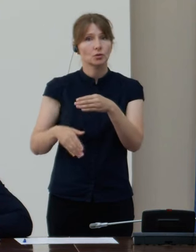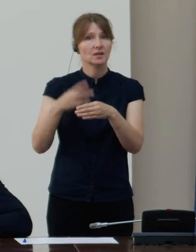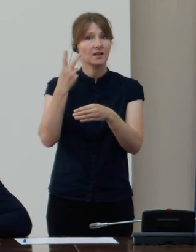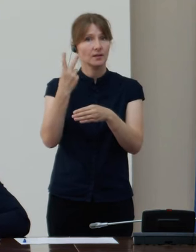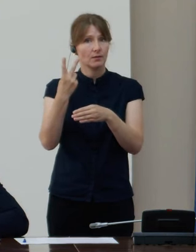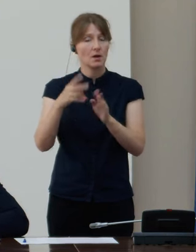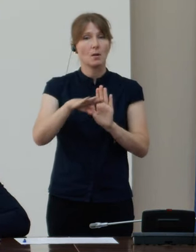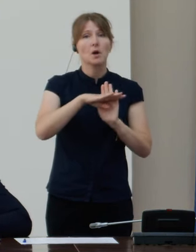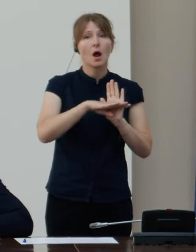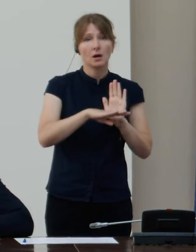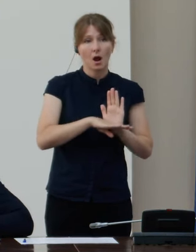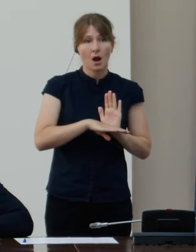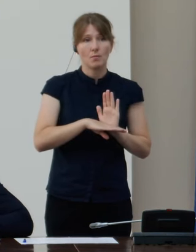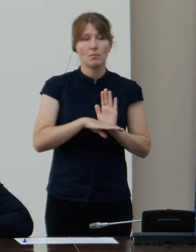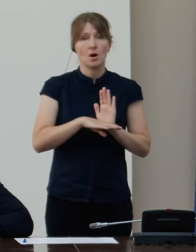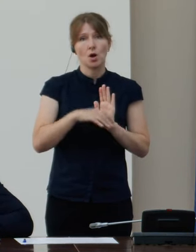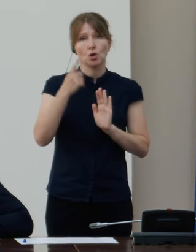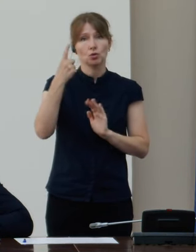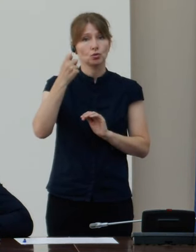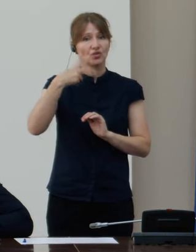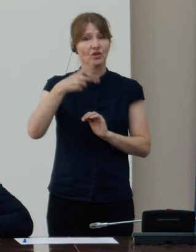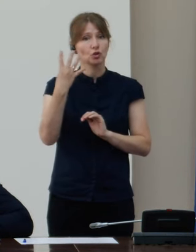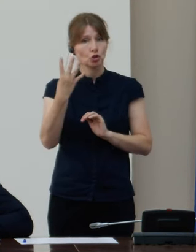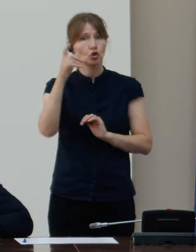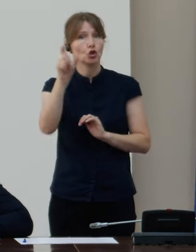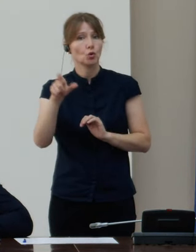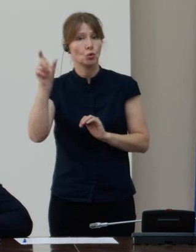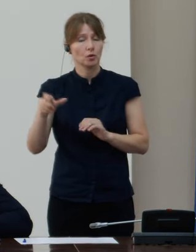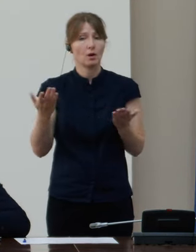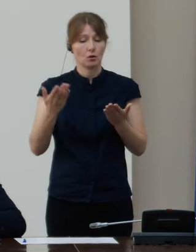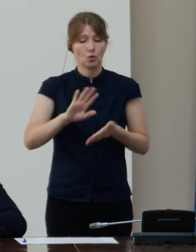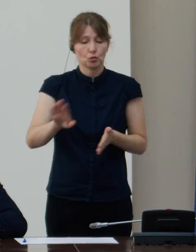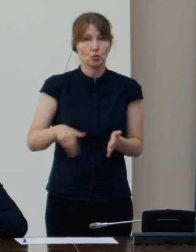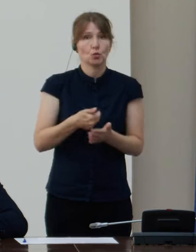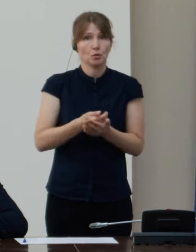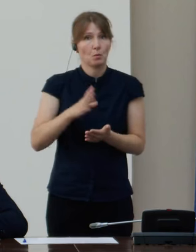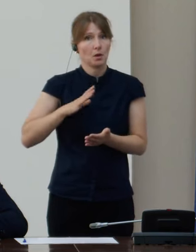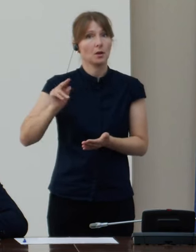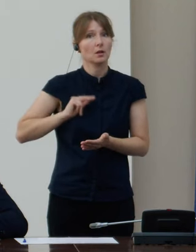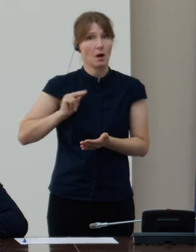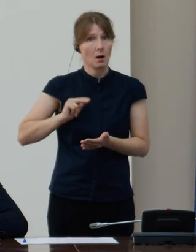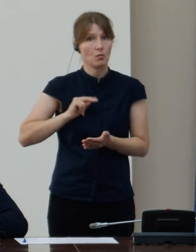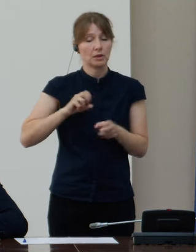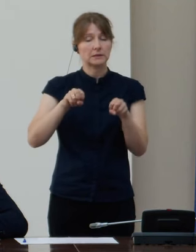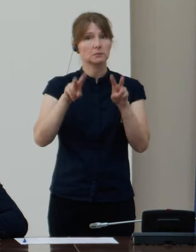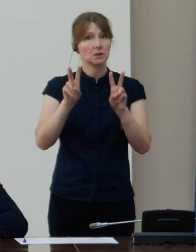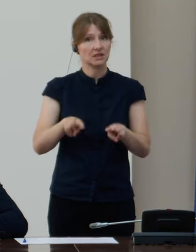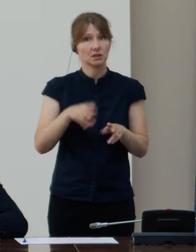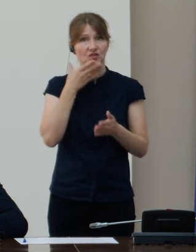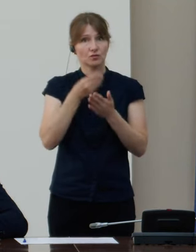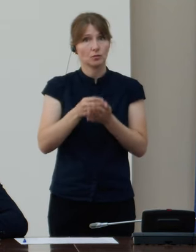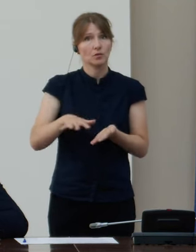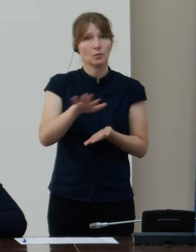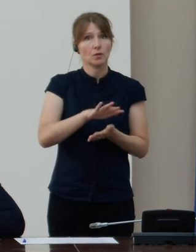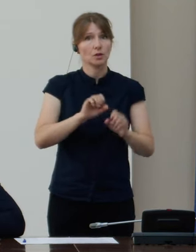sesiuni deja cu cel puțin 124 de persoane care până acum au fost angajate din specialiștii locali în